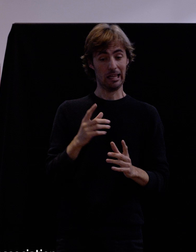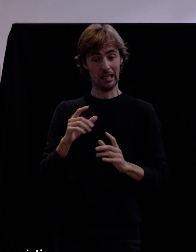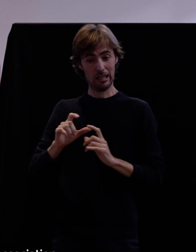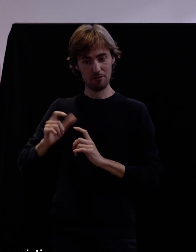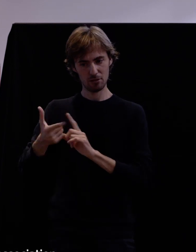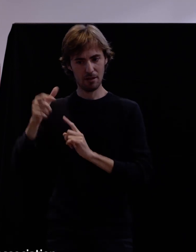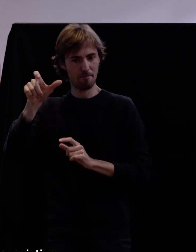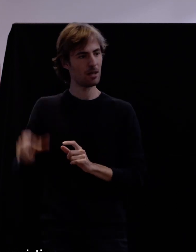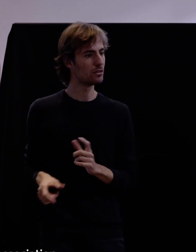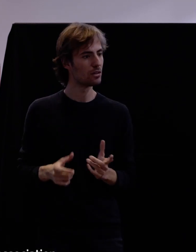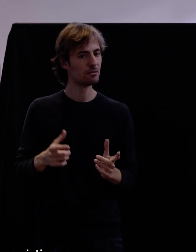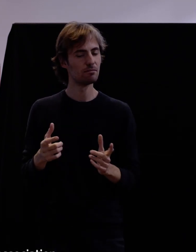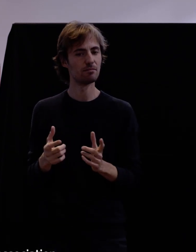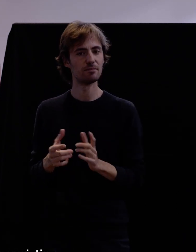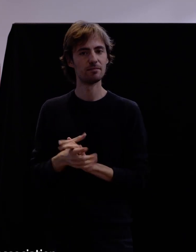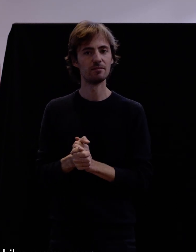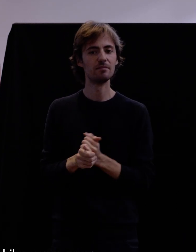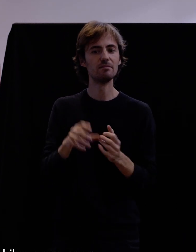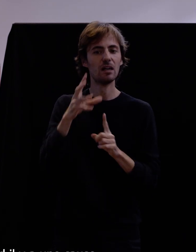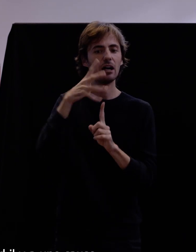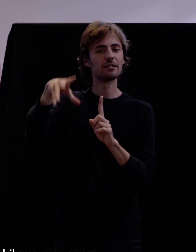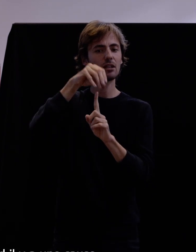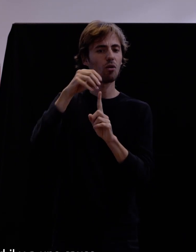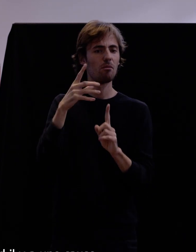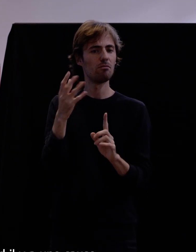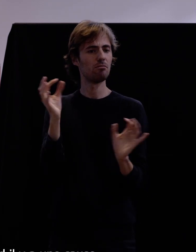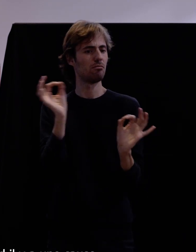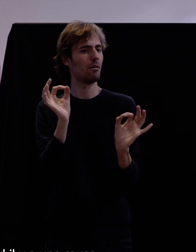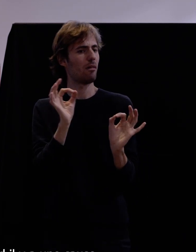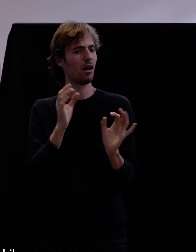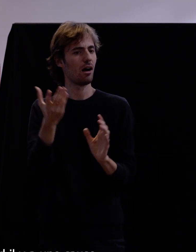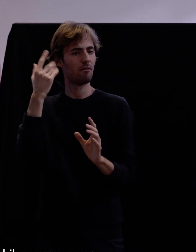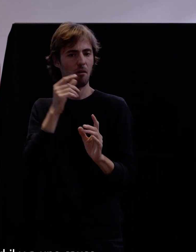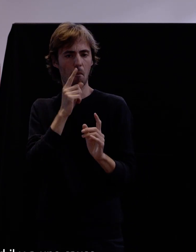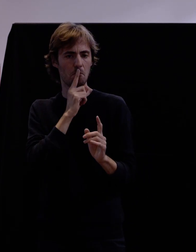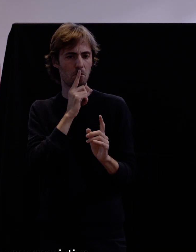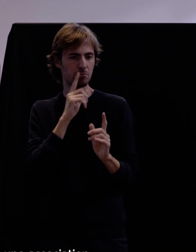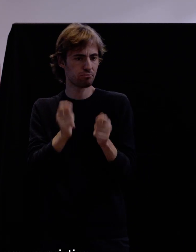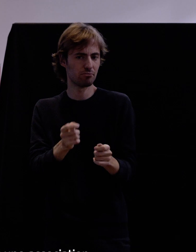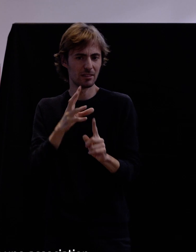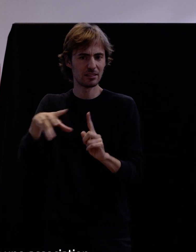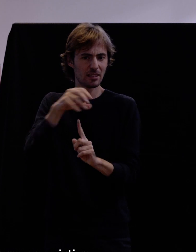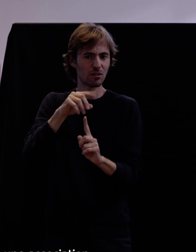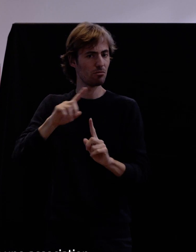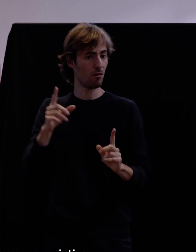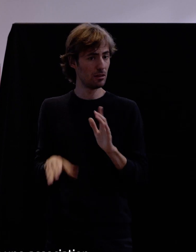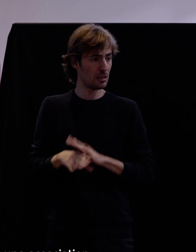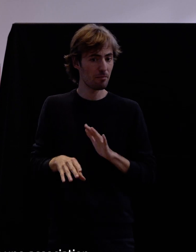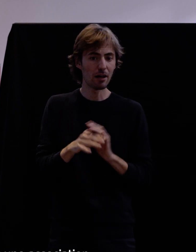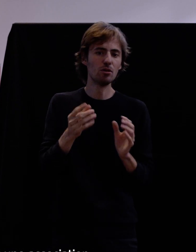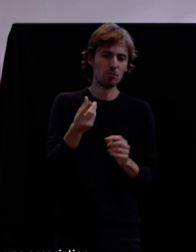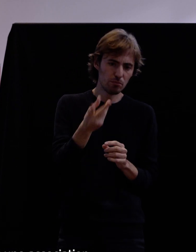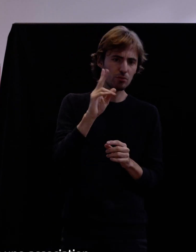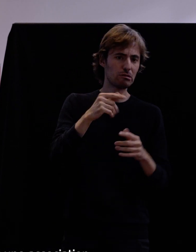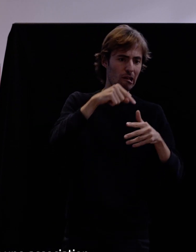cette association, puisqu'à l'époque, on ne disait pas syndrome, on dit syndrome quand il y a une cause identifiée commune aux choses. Mais au début, c'était une association